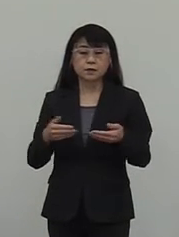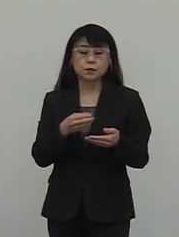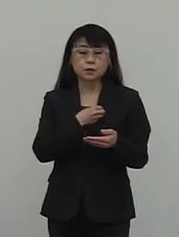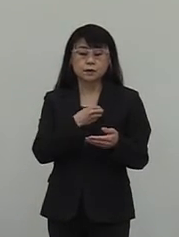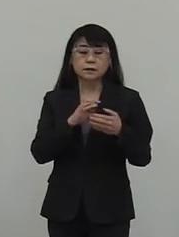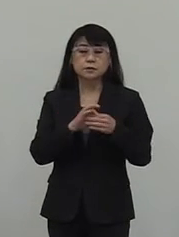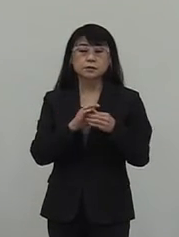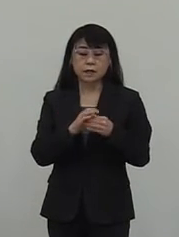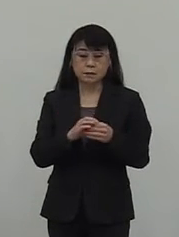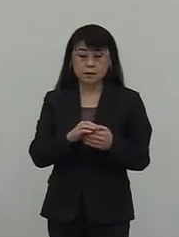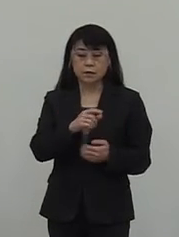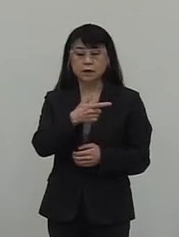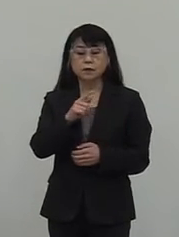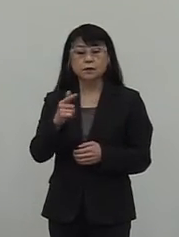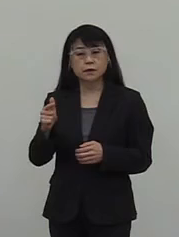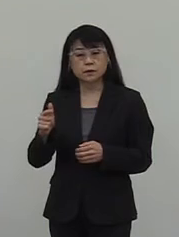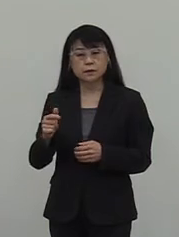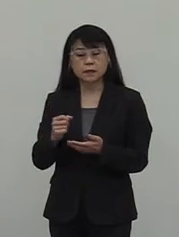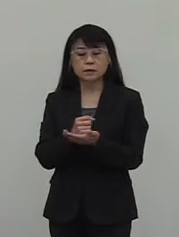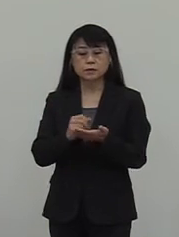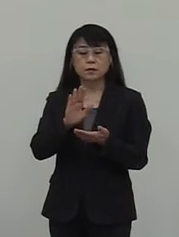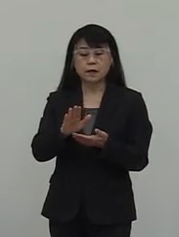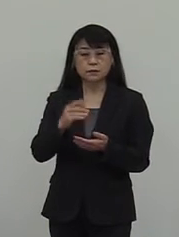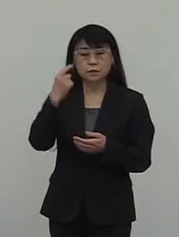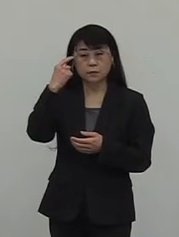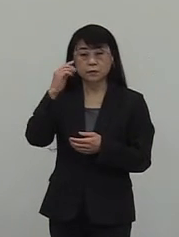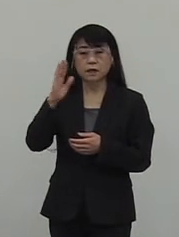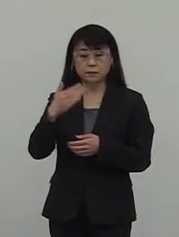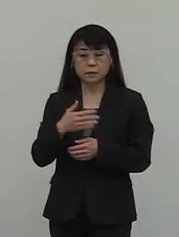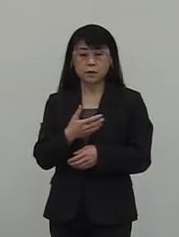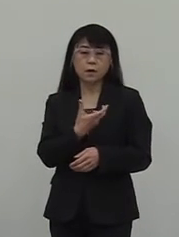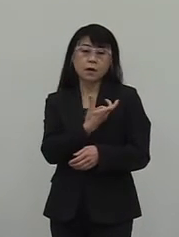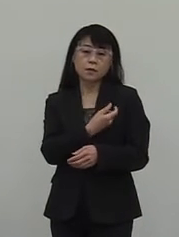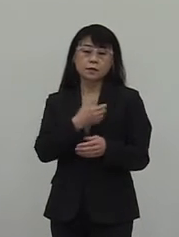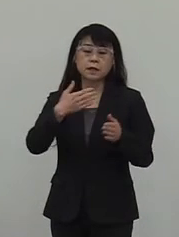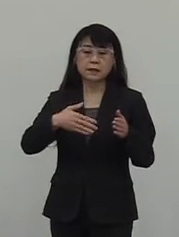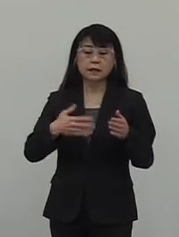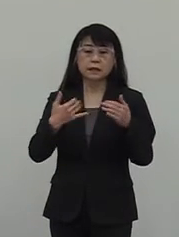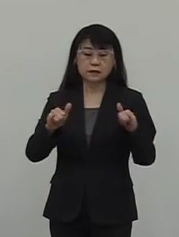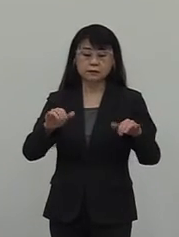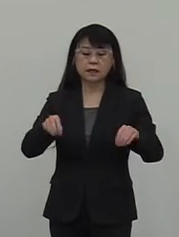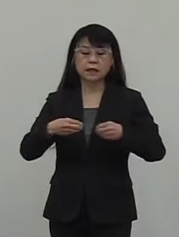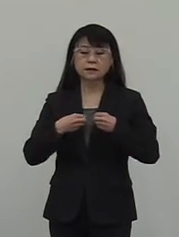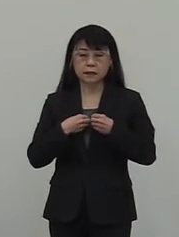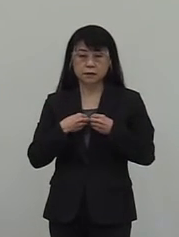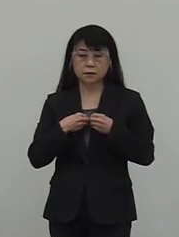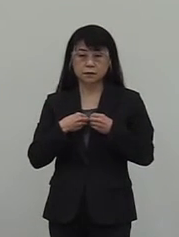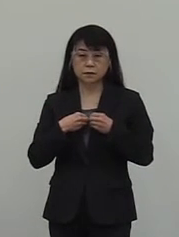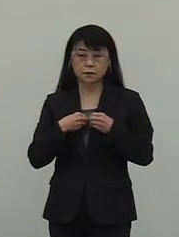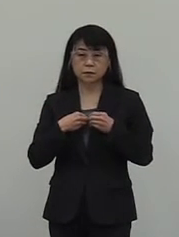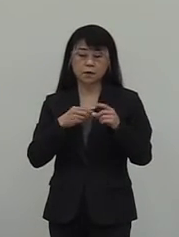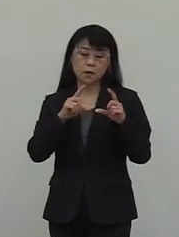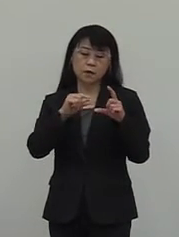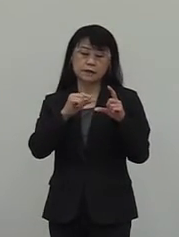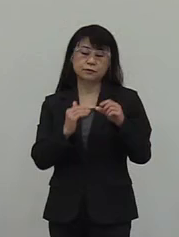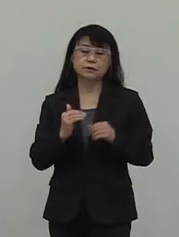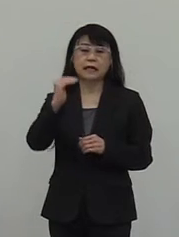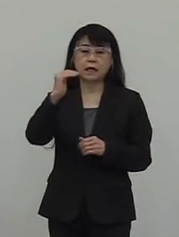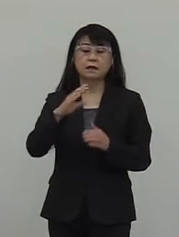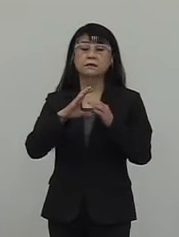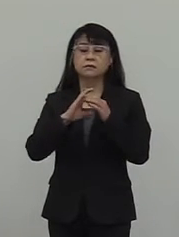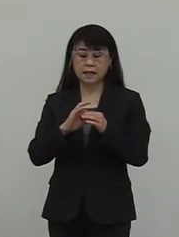ましてもやはりいろんなご事情があるにしても行っておられない方というのはやはり感染する可能性が高いものでできるだ